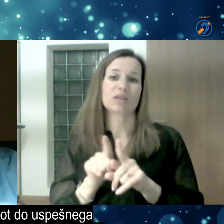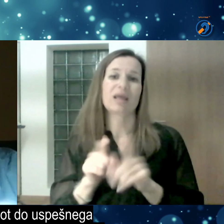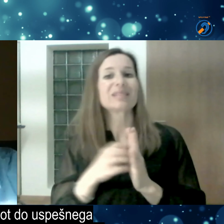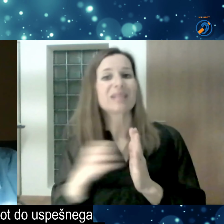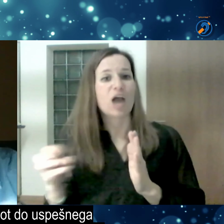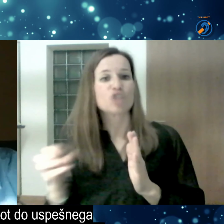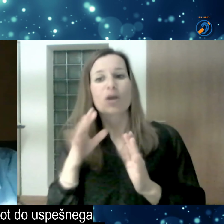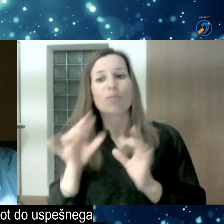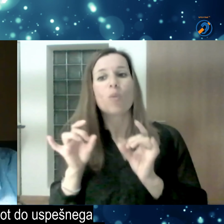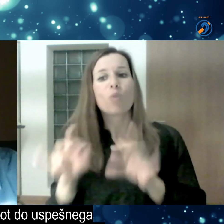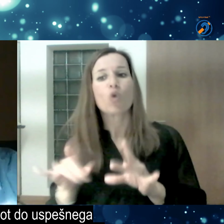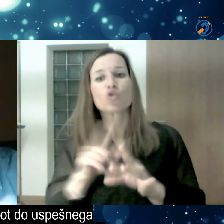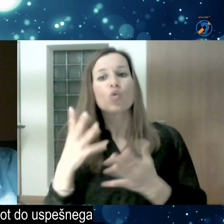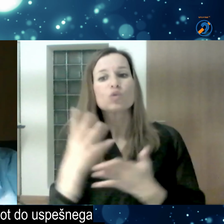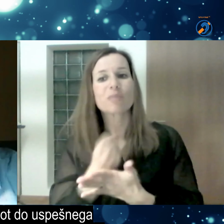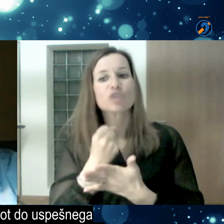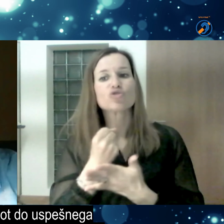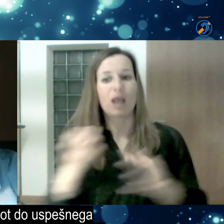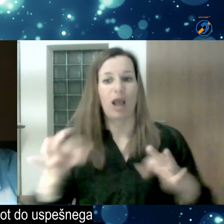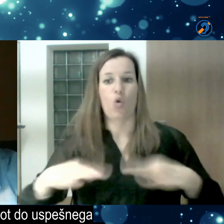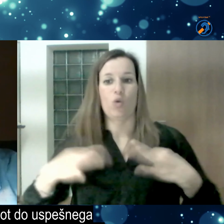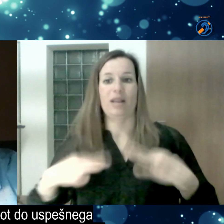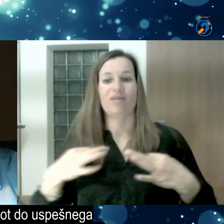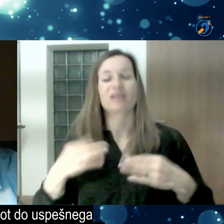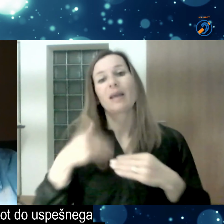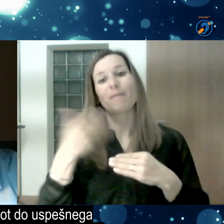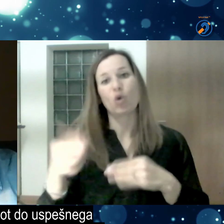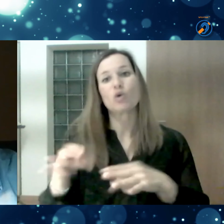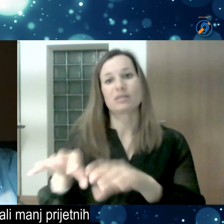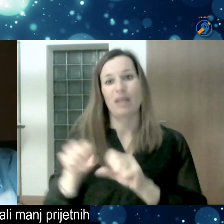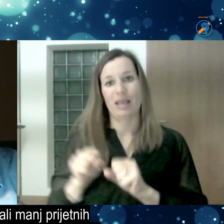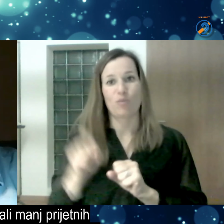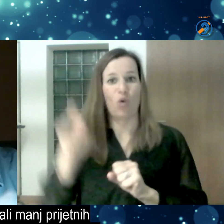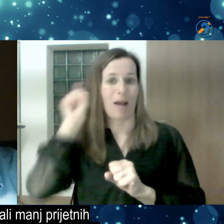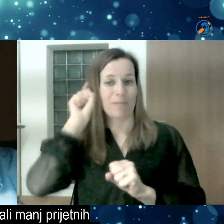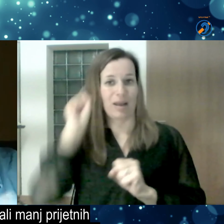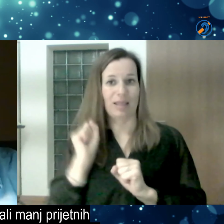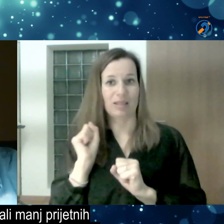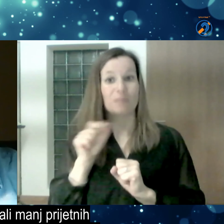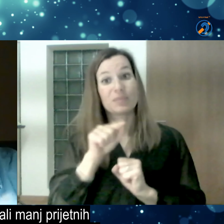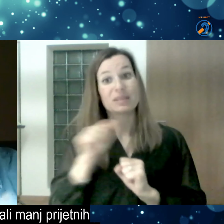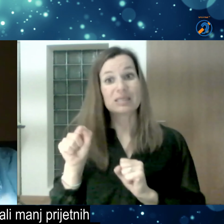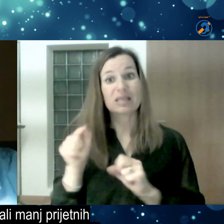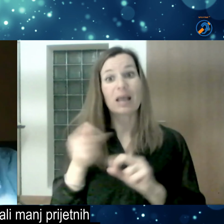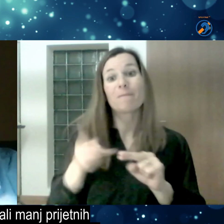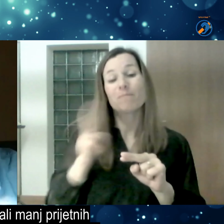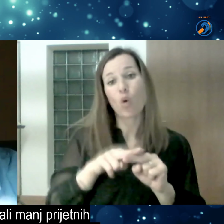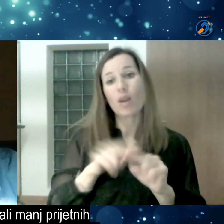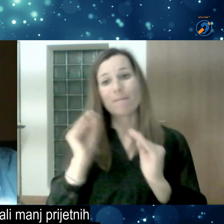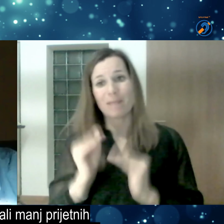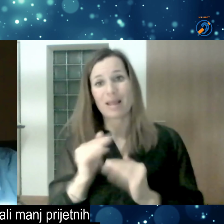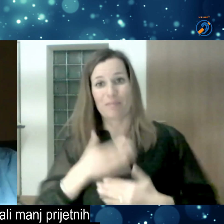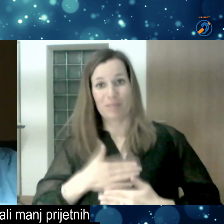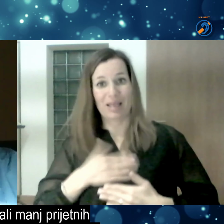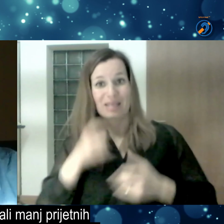pot do uspešnega okrevanja po sprejemu aparata. Tistih bolj ali manj prijetnih zvokov, ki si jih